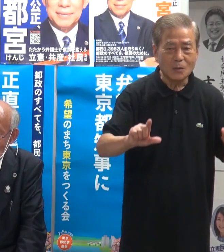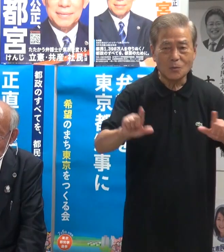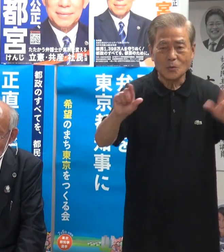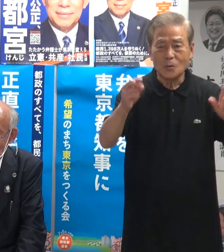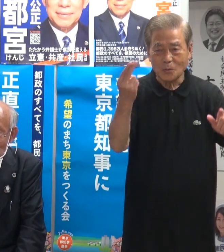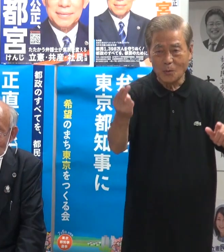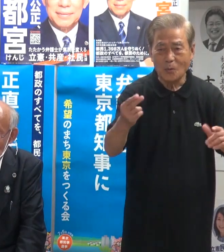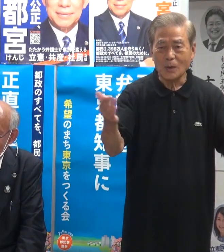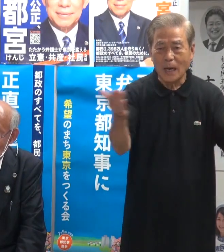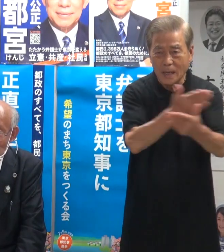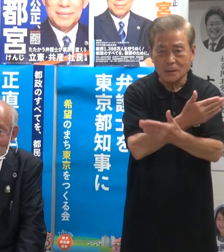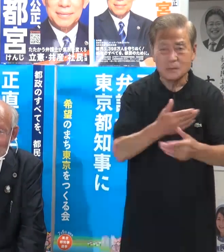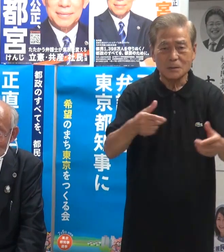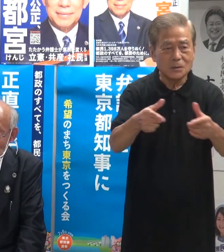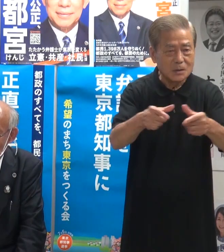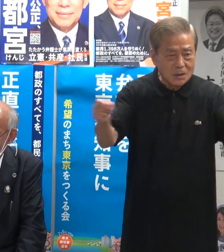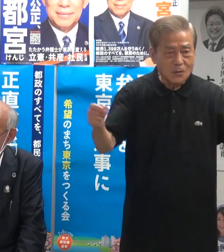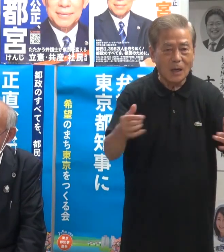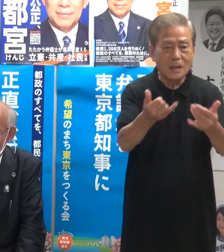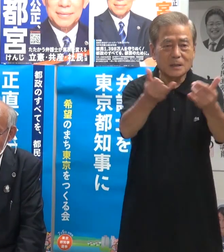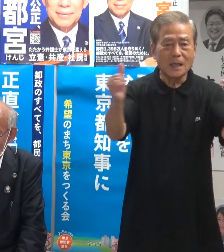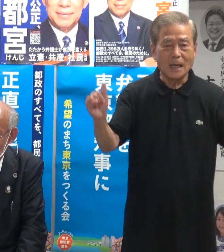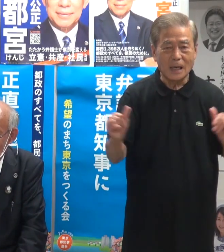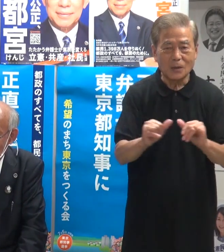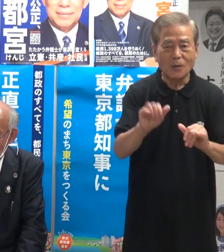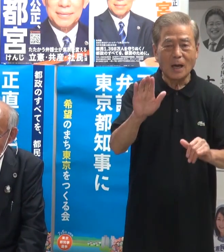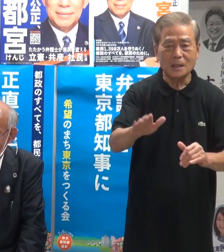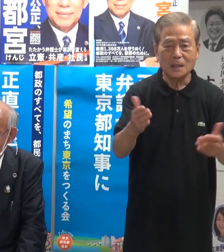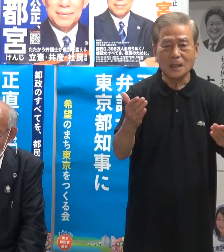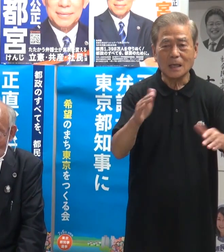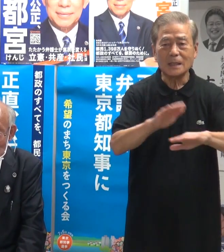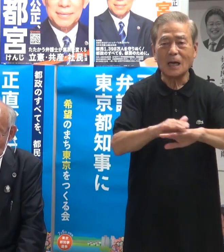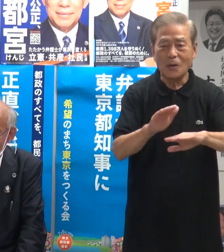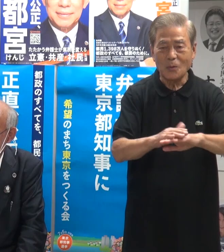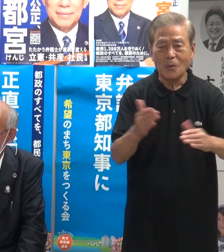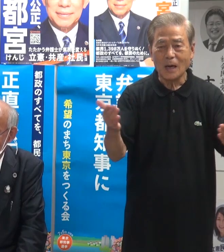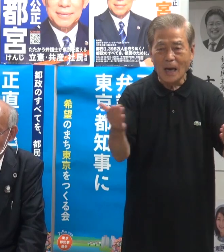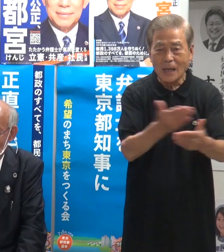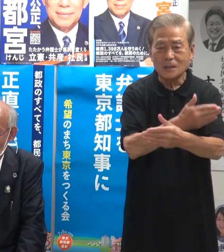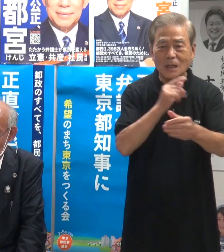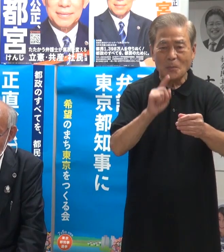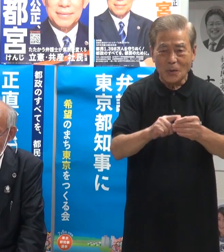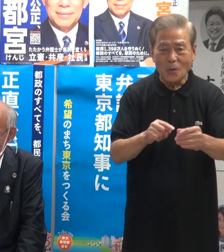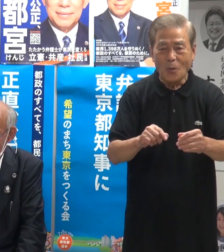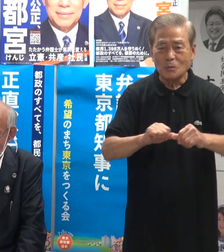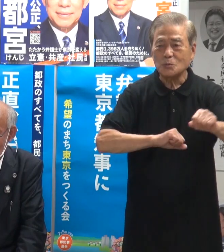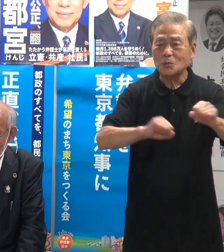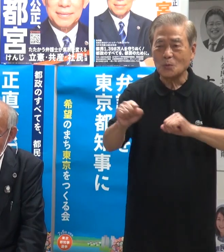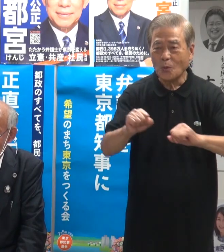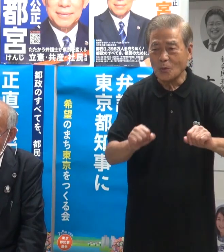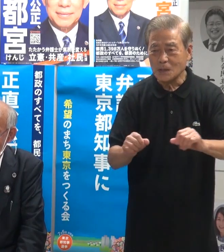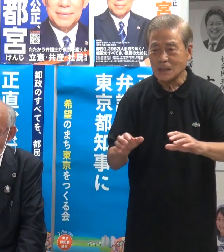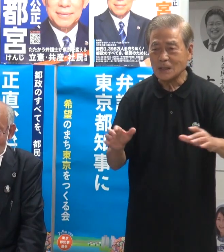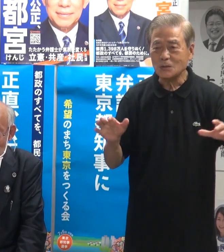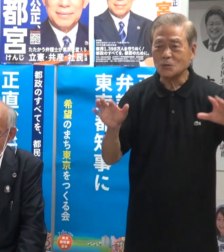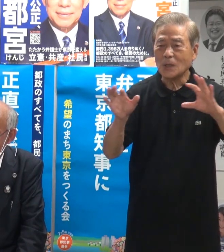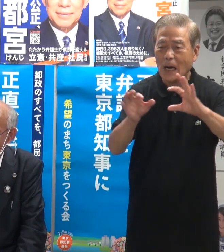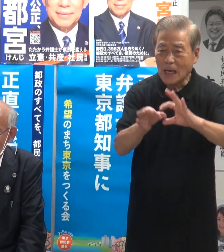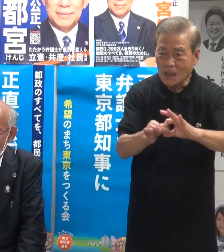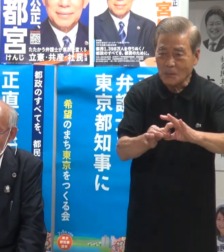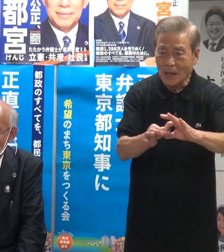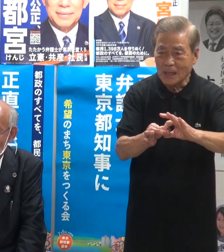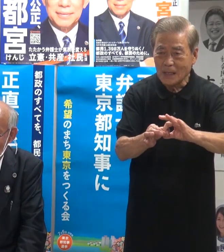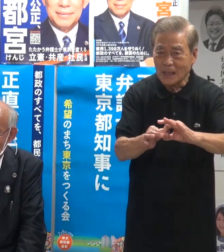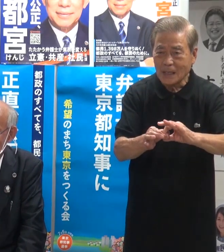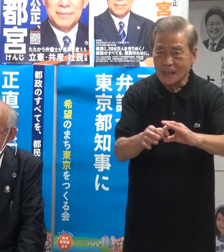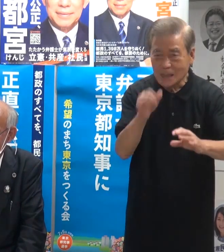の在り方、社会の在り方を変える運動につながればいいなと思ってますし、私はつなげ